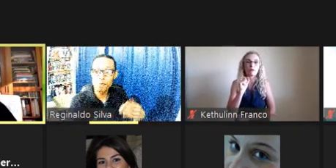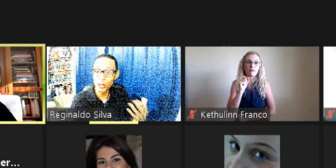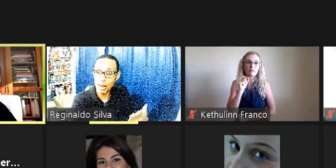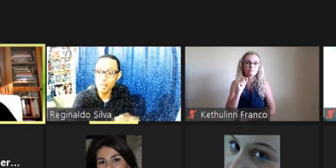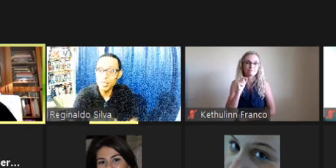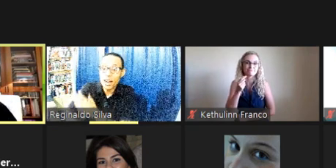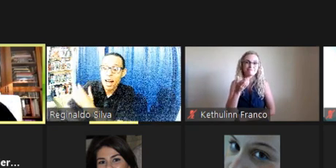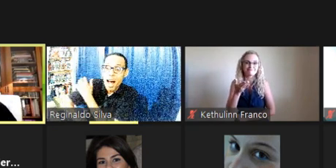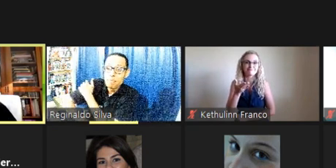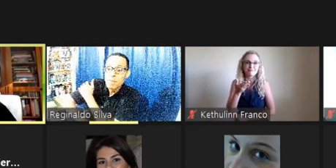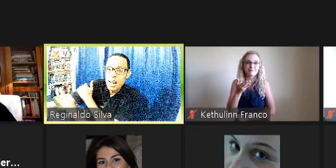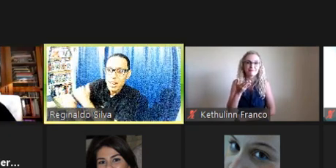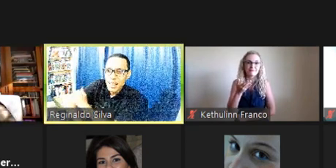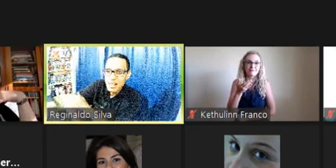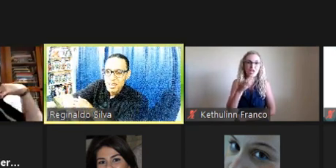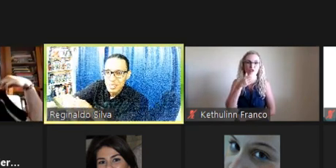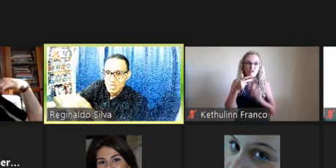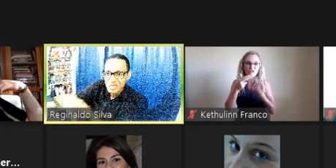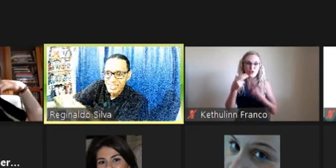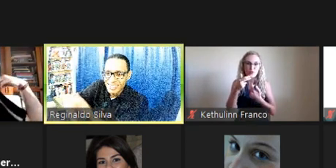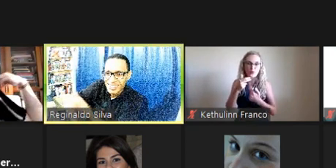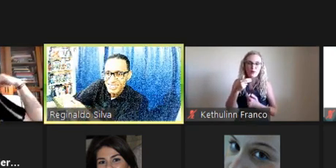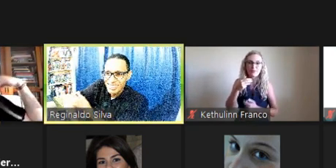Que poderia ser a manga,